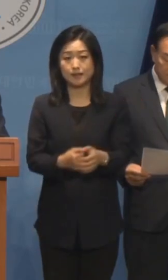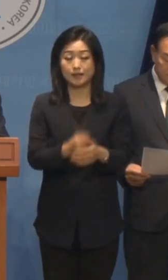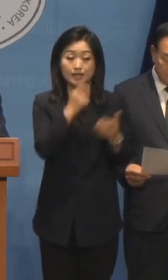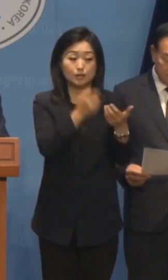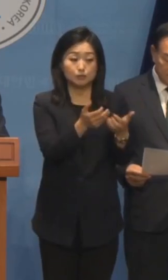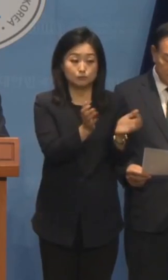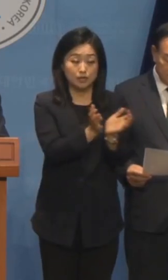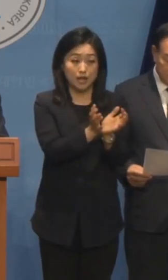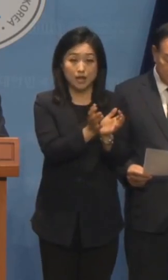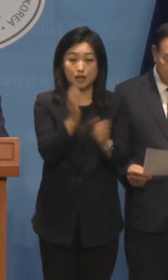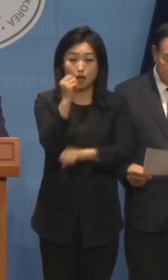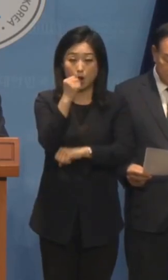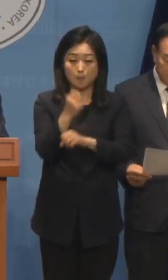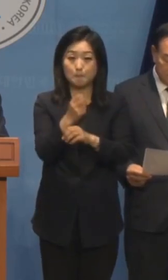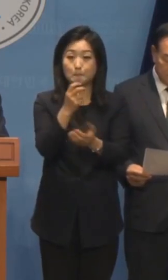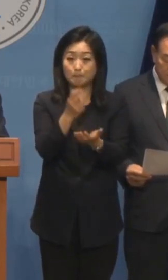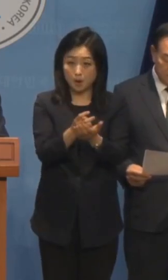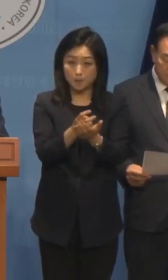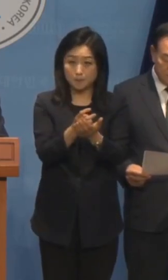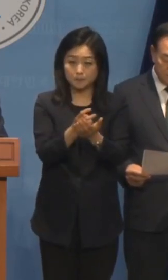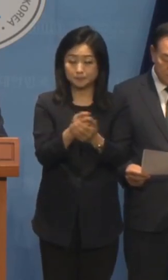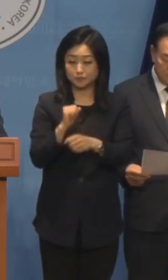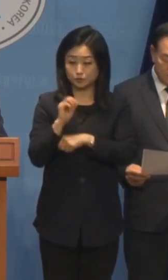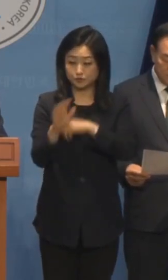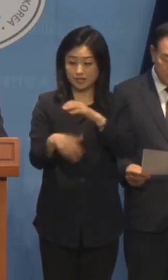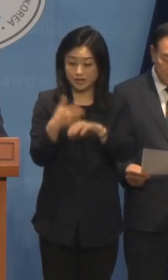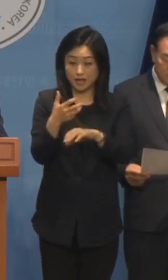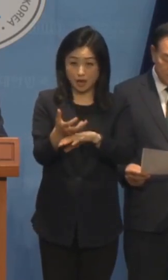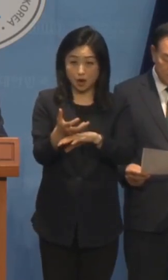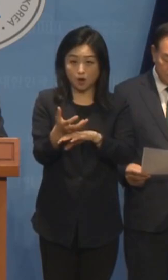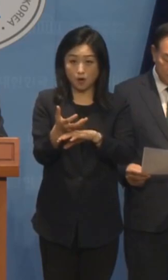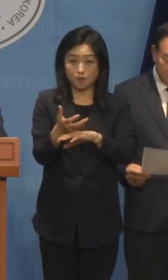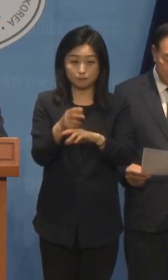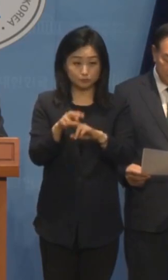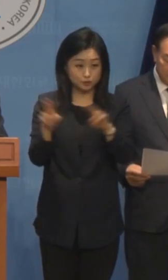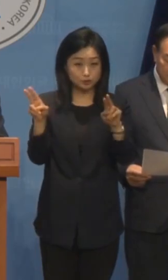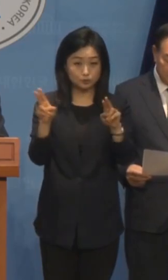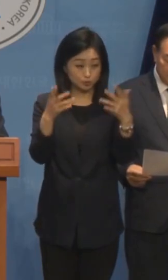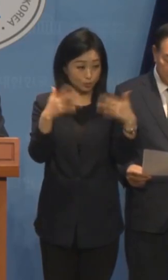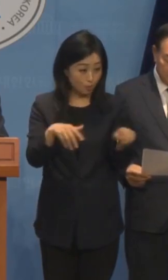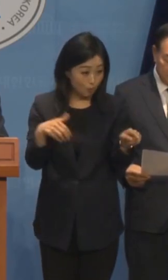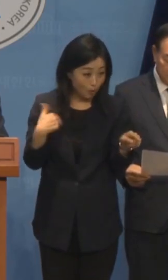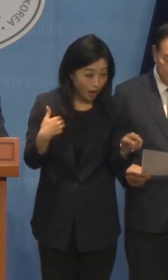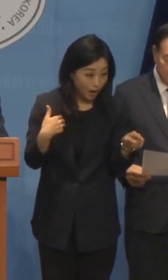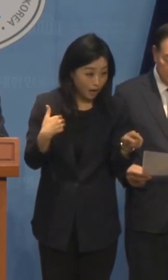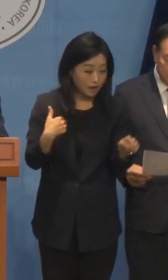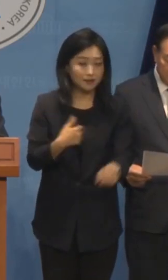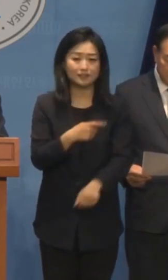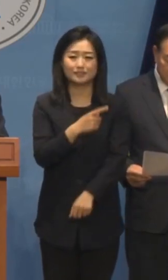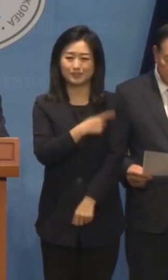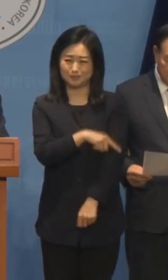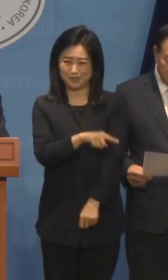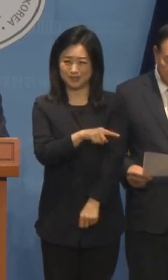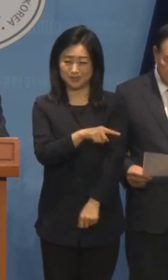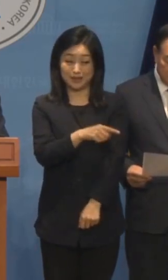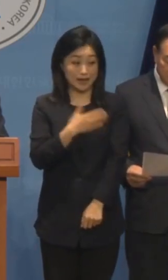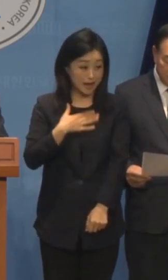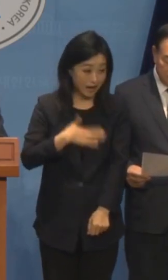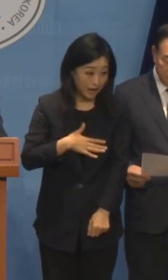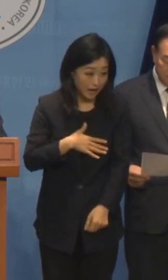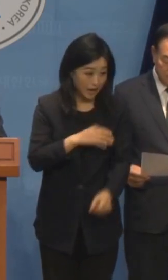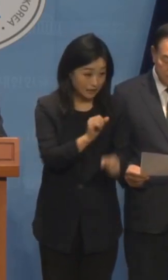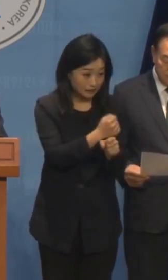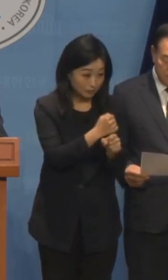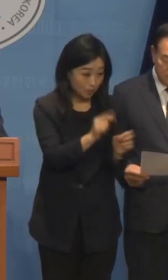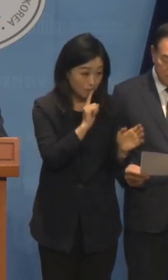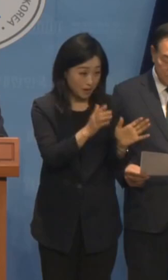민주당이 헌법에 정해진 계엄령 요건을 몰랐다면 무능한 것이고 알고도 음모론을 펼친 것이라면